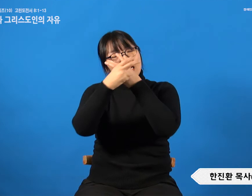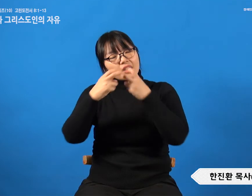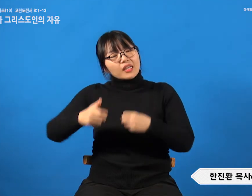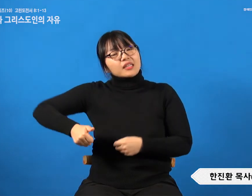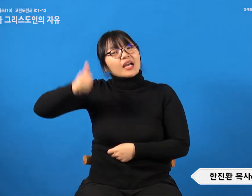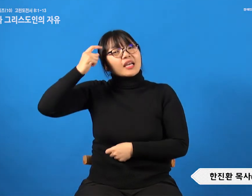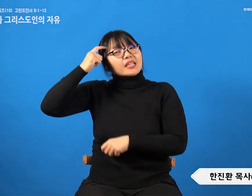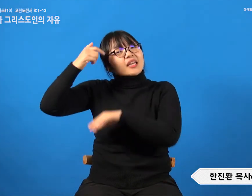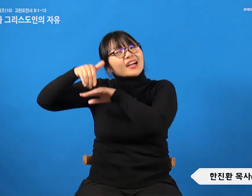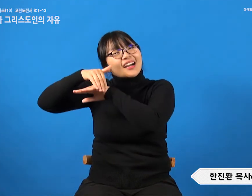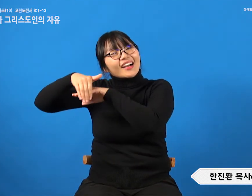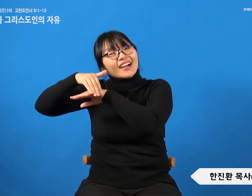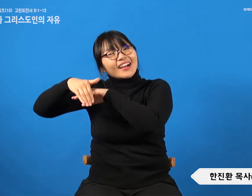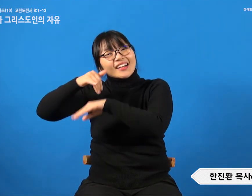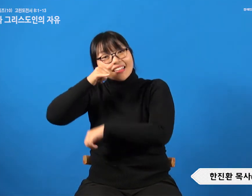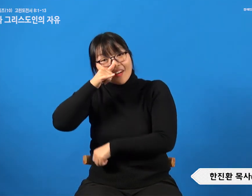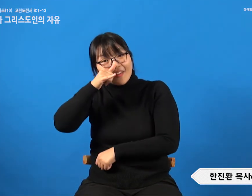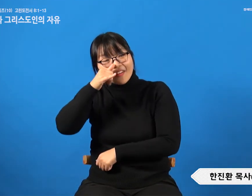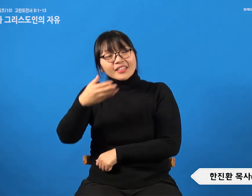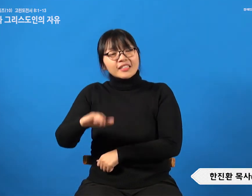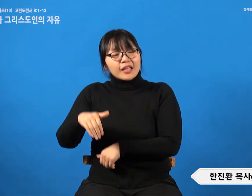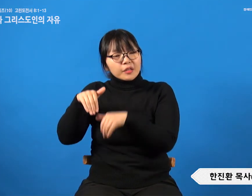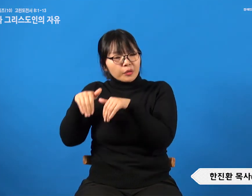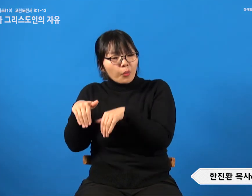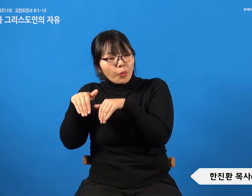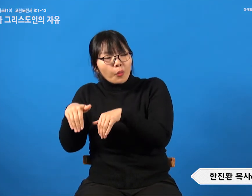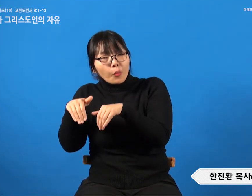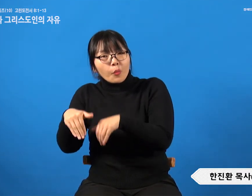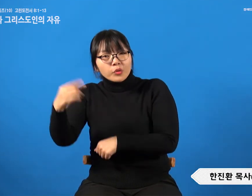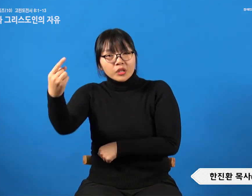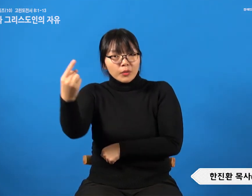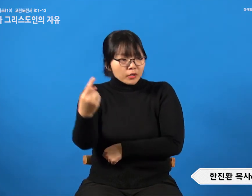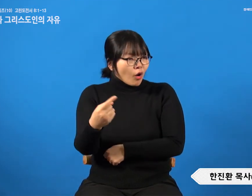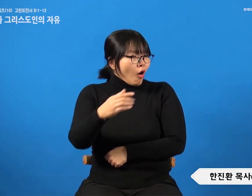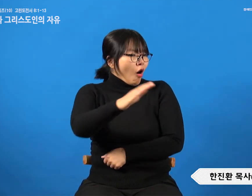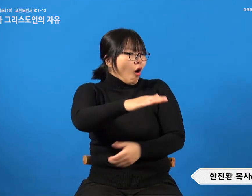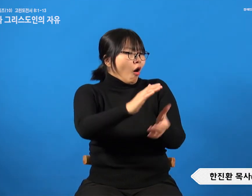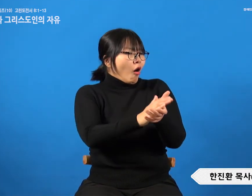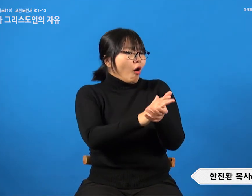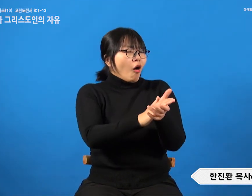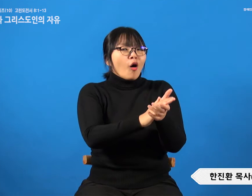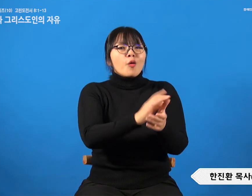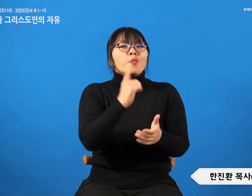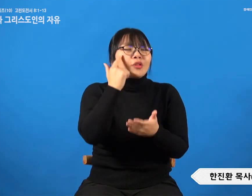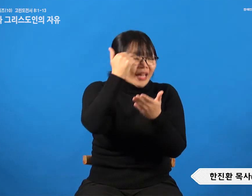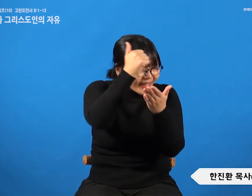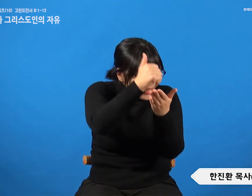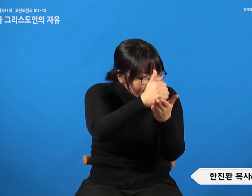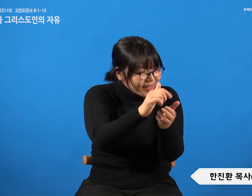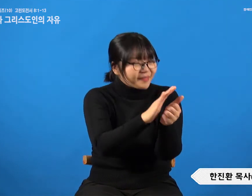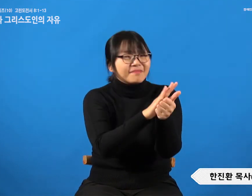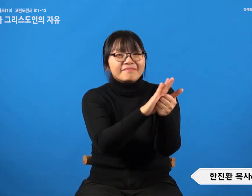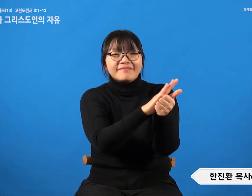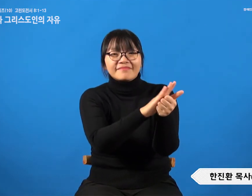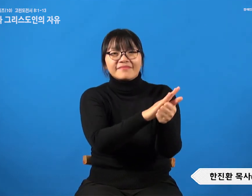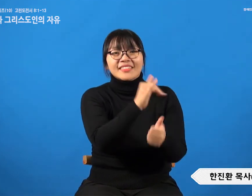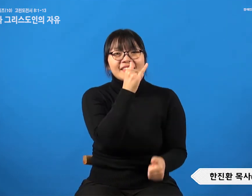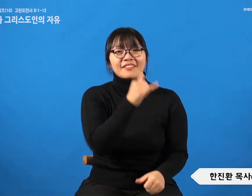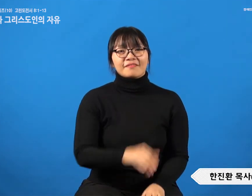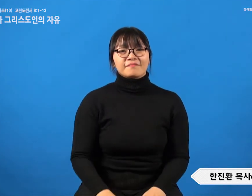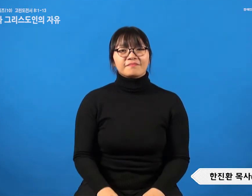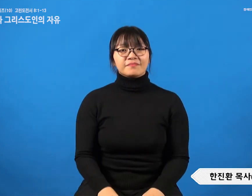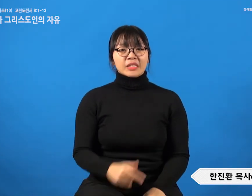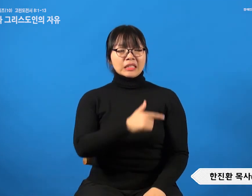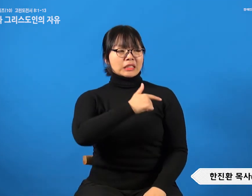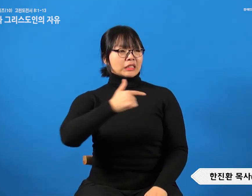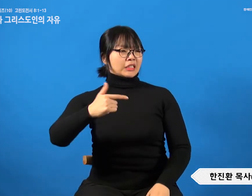하고 있는데 사무장이 다가오더니 자기를 알아보고는 아이고 오카는 목사님 아니십니까? 반갑게 인사를 합니다.